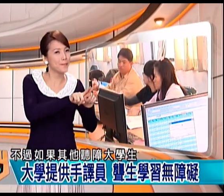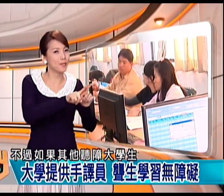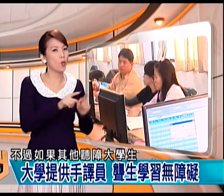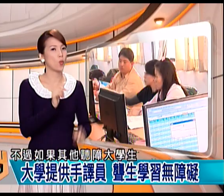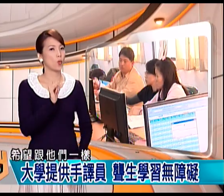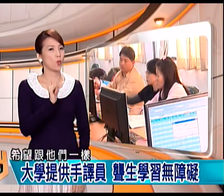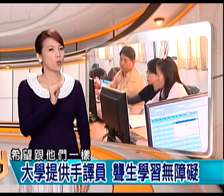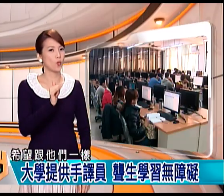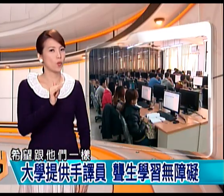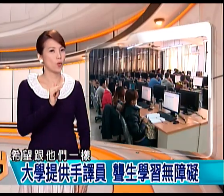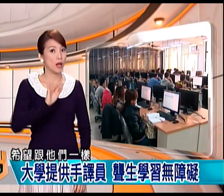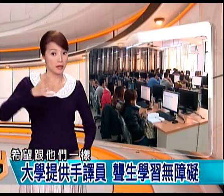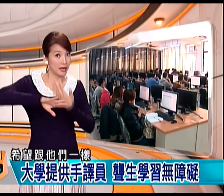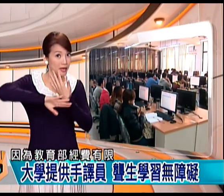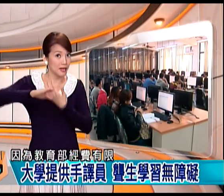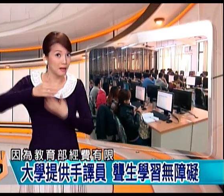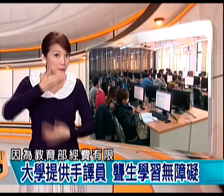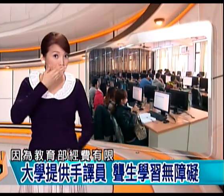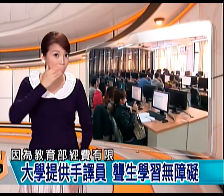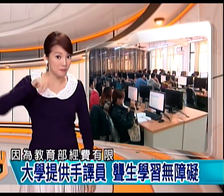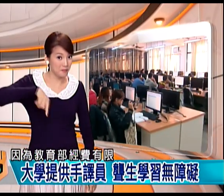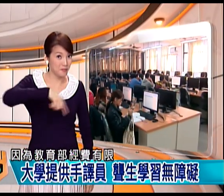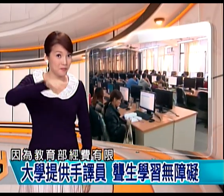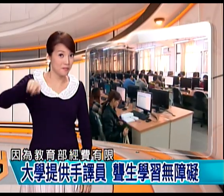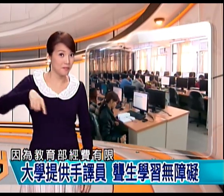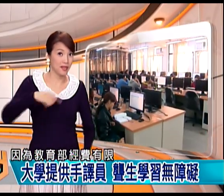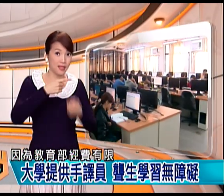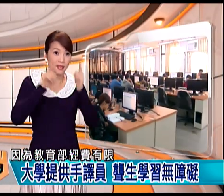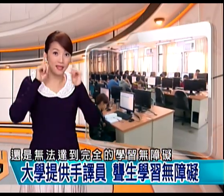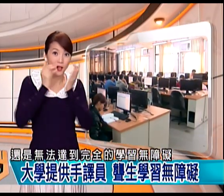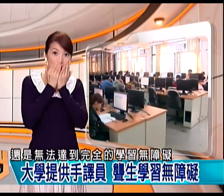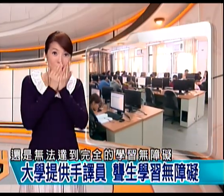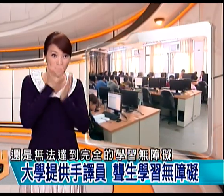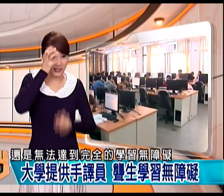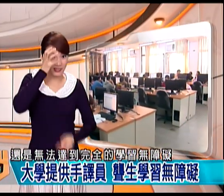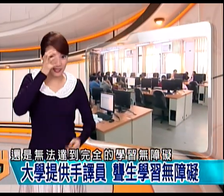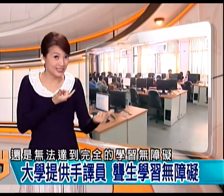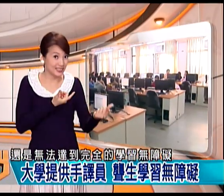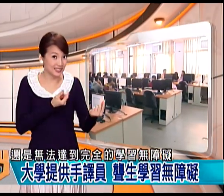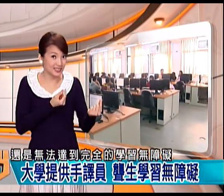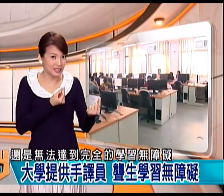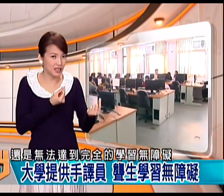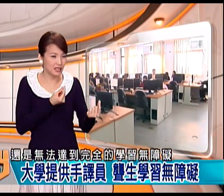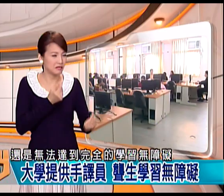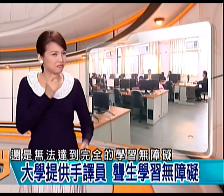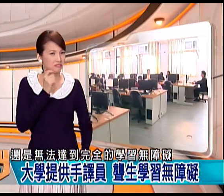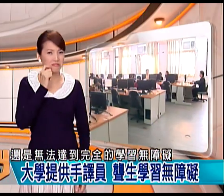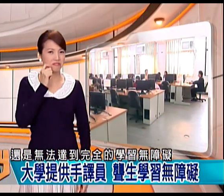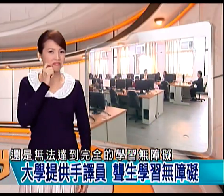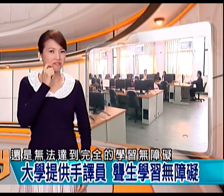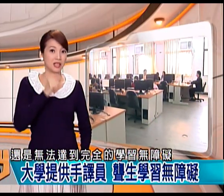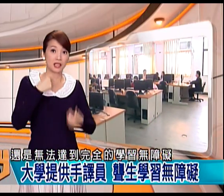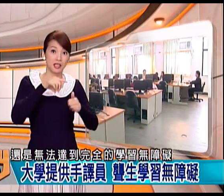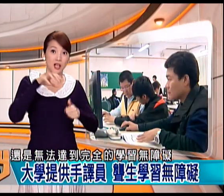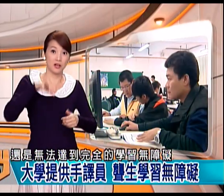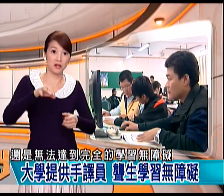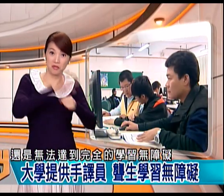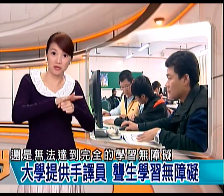生希望跟他们一样，因为教育部经费有限，还是无法达到完全的学习无障